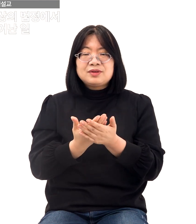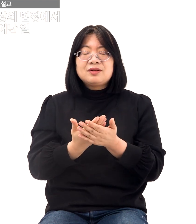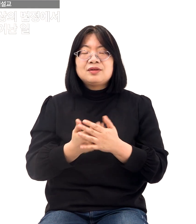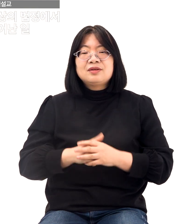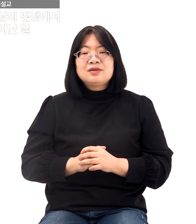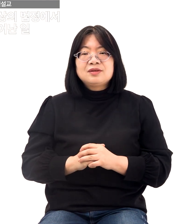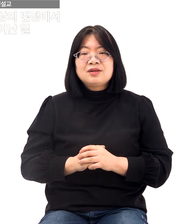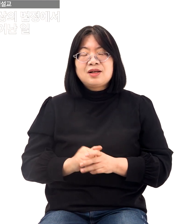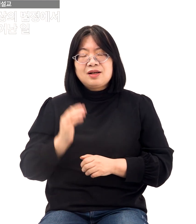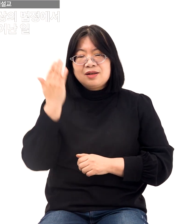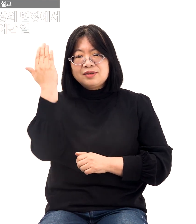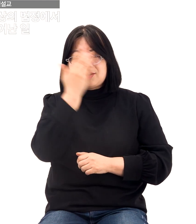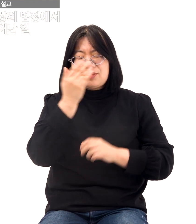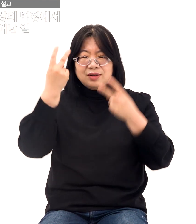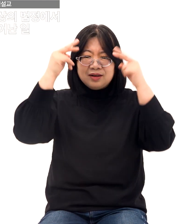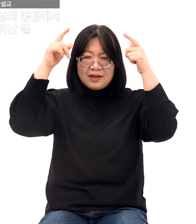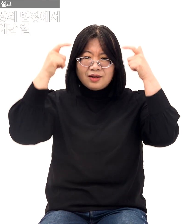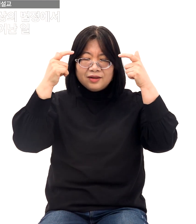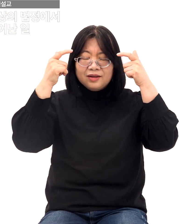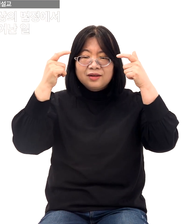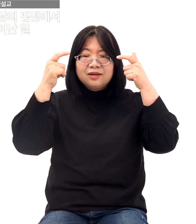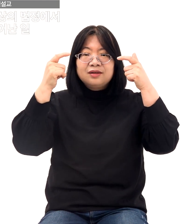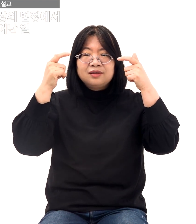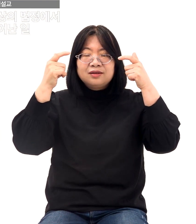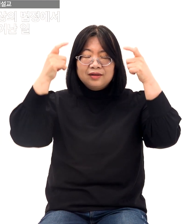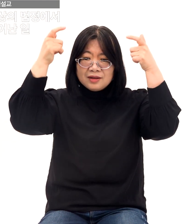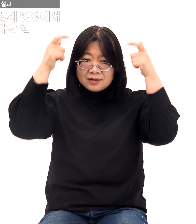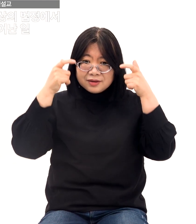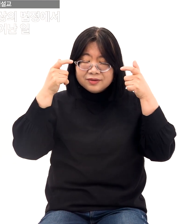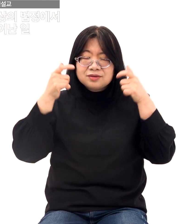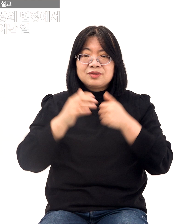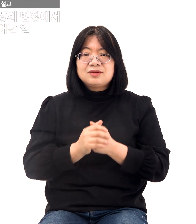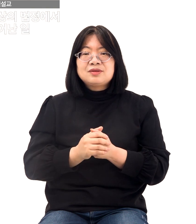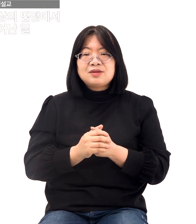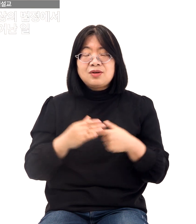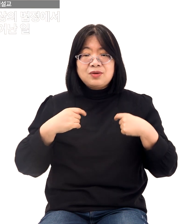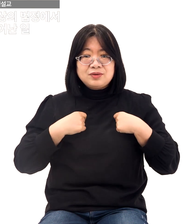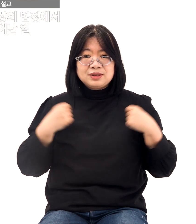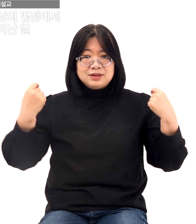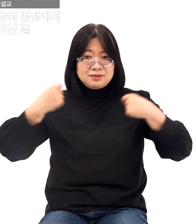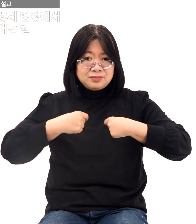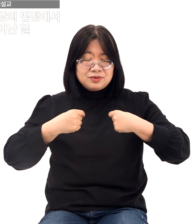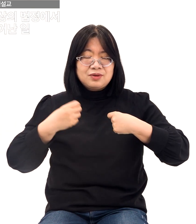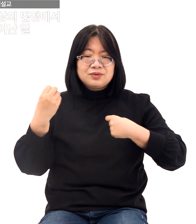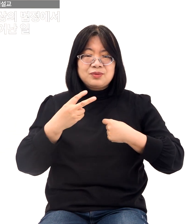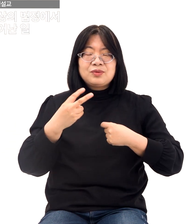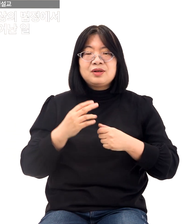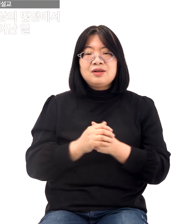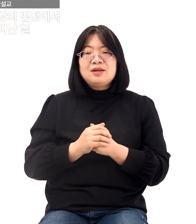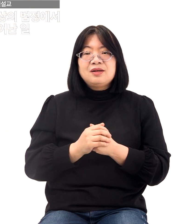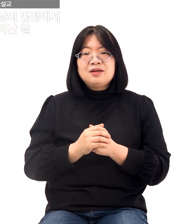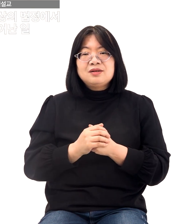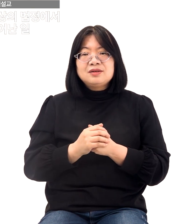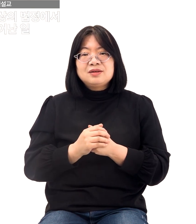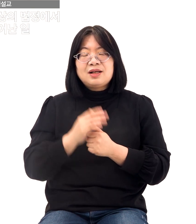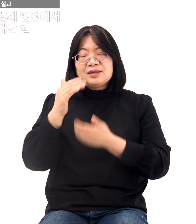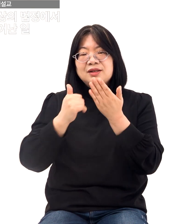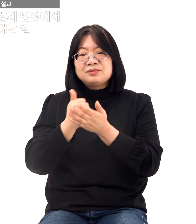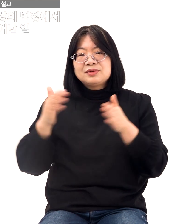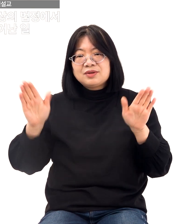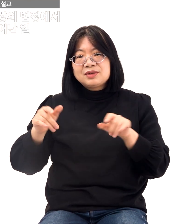곧 정결한 관을 그 머리에 씌우며 옷을 입히고 여호와의 천사는